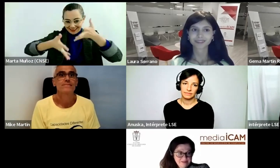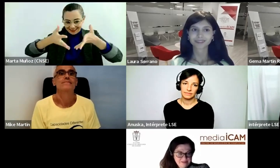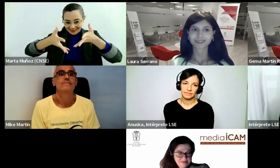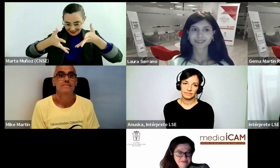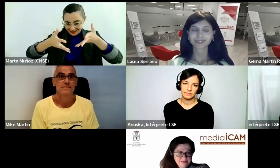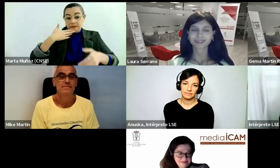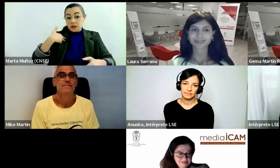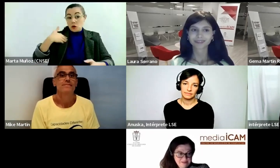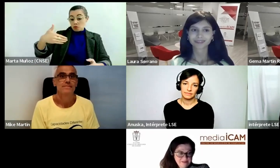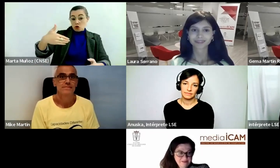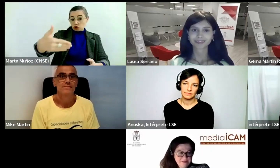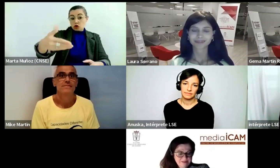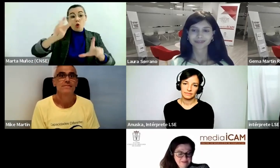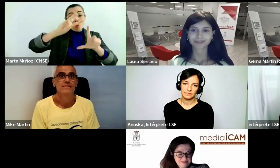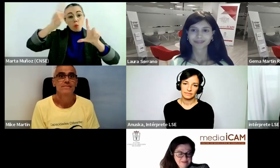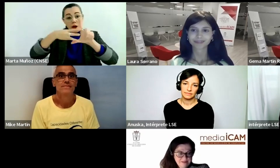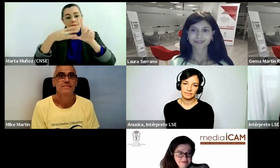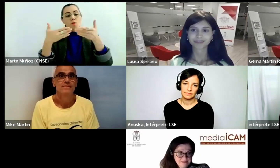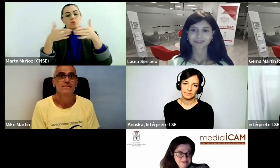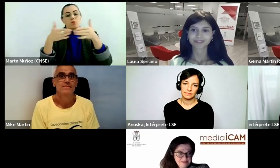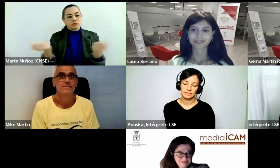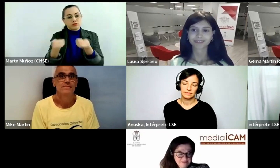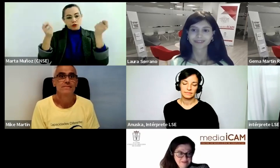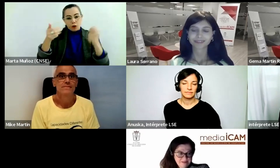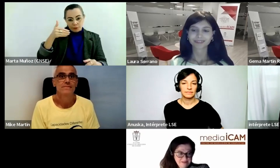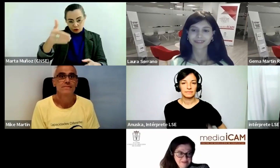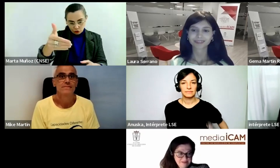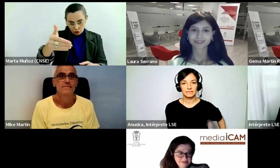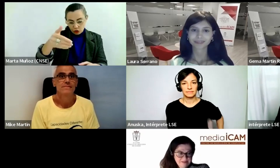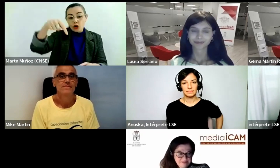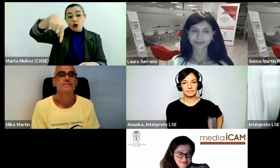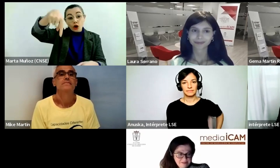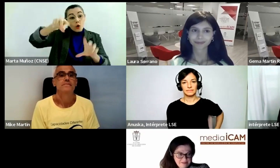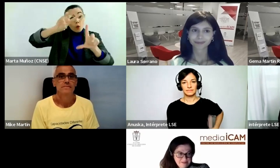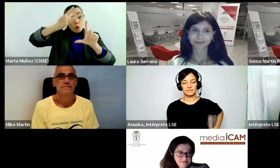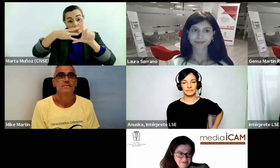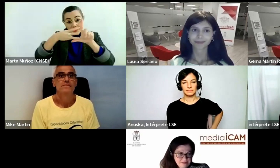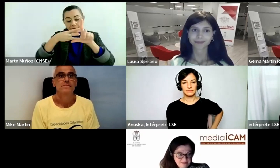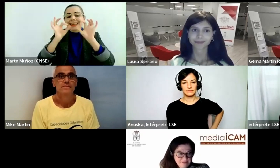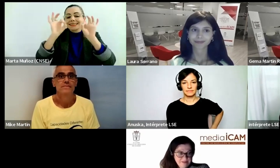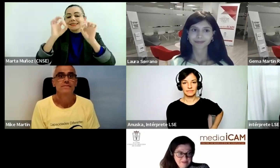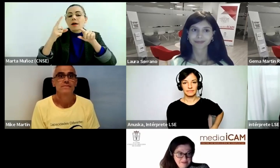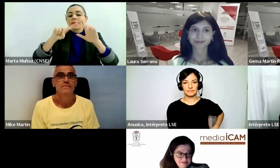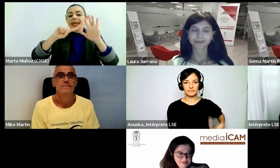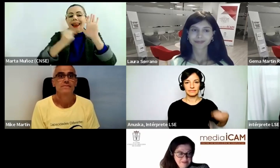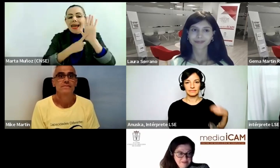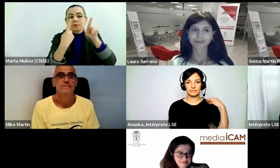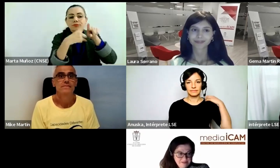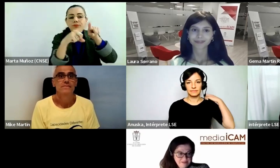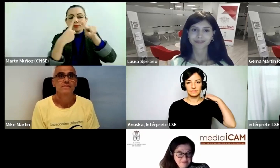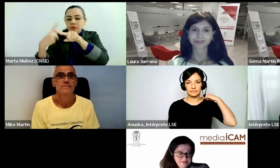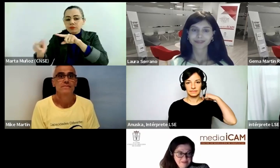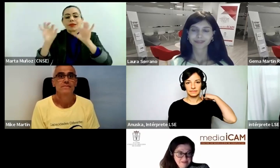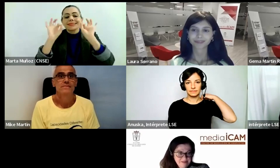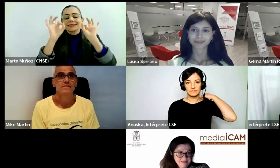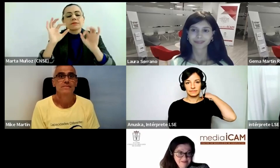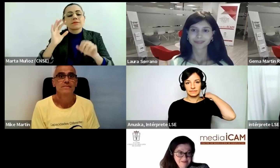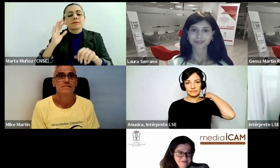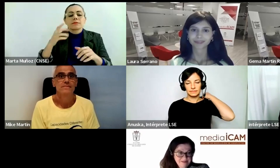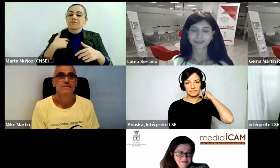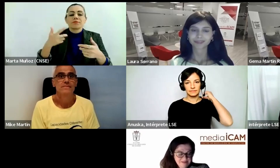se llama LeiSign, y en breve vamos a publicar y abrir esta web, y en esta